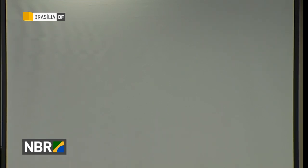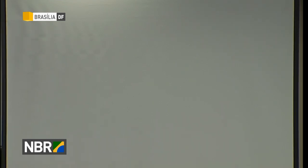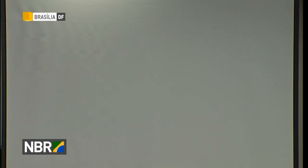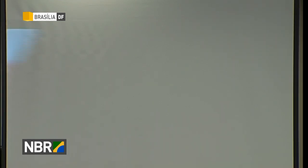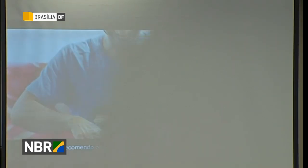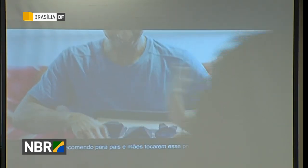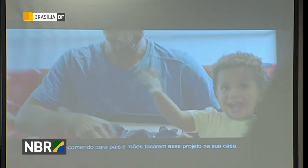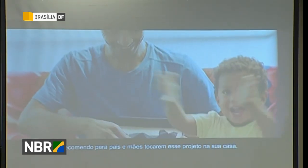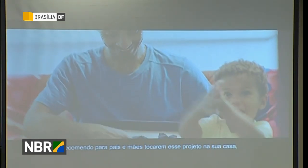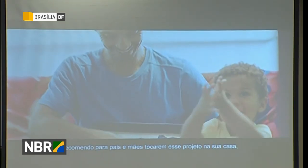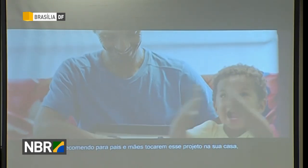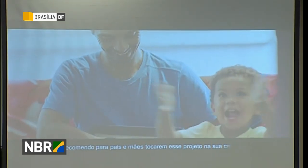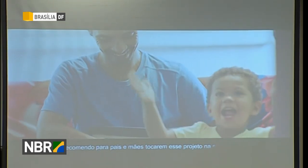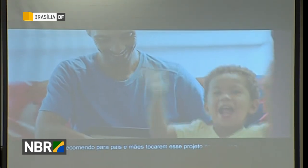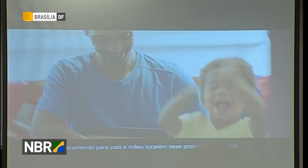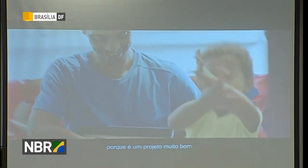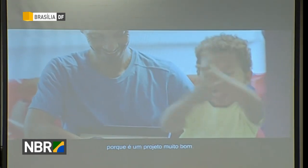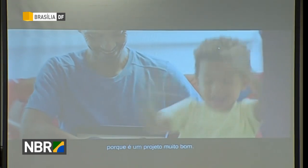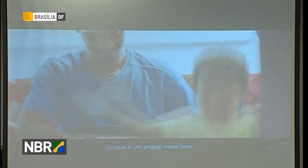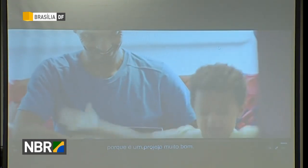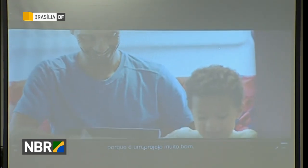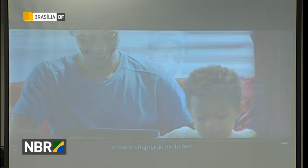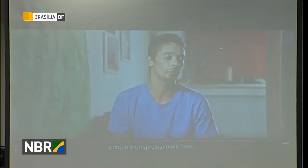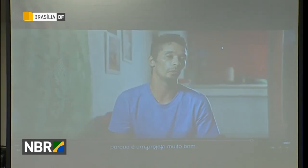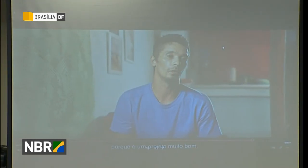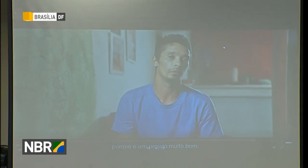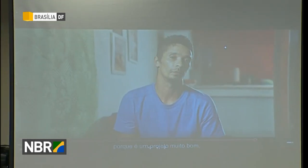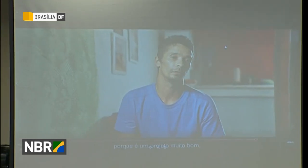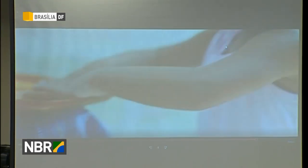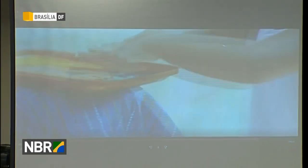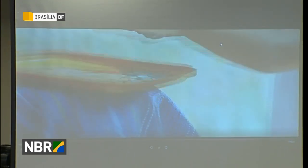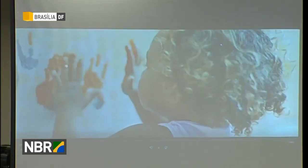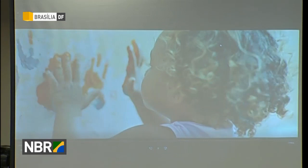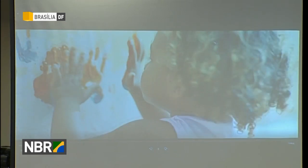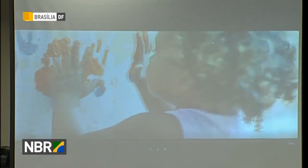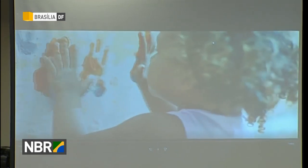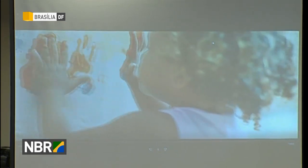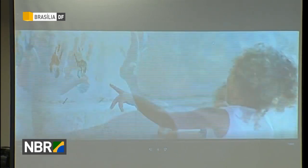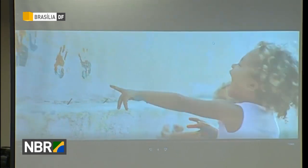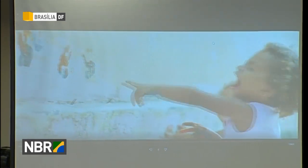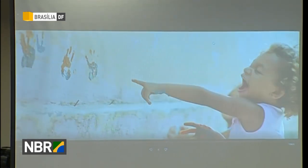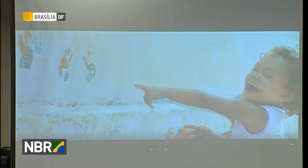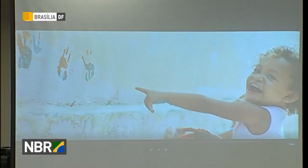pais e mães tocar esse projeto na sua casa, porque é um projeto muito bom.